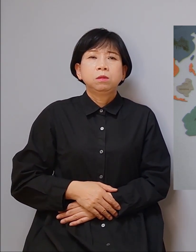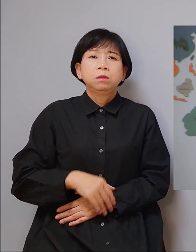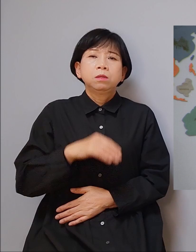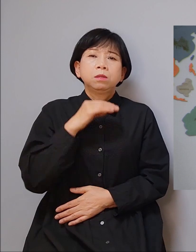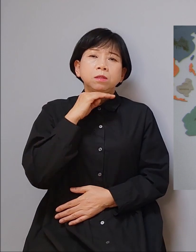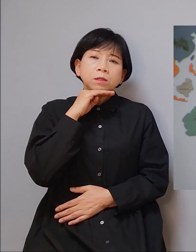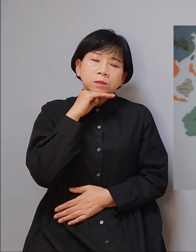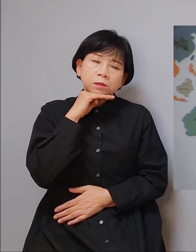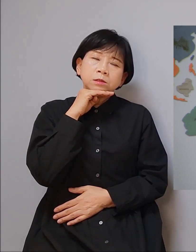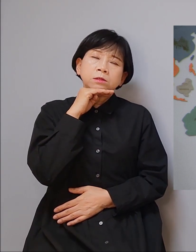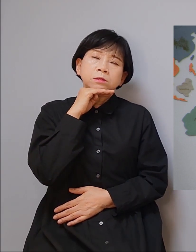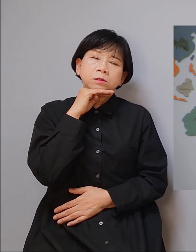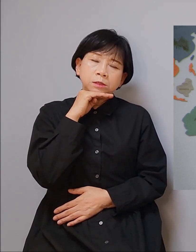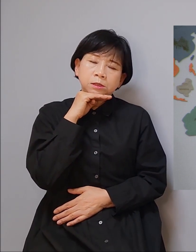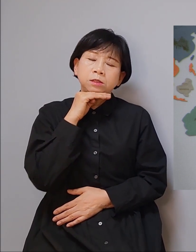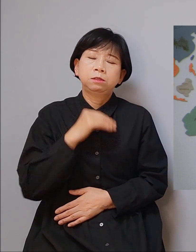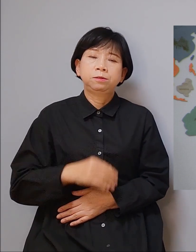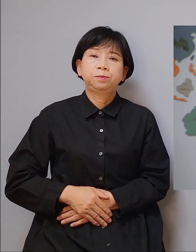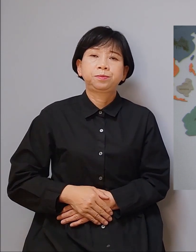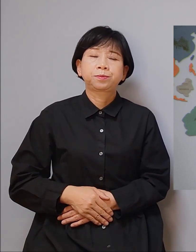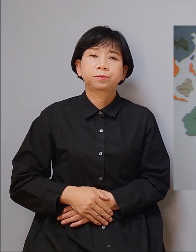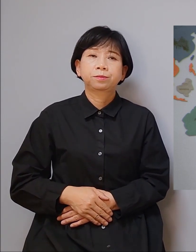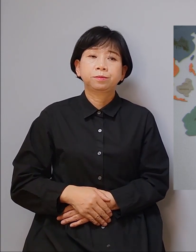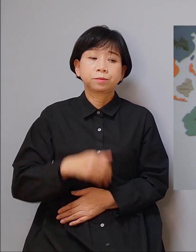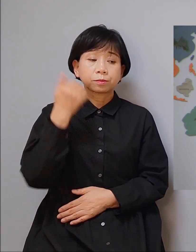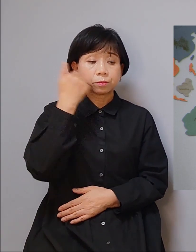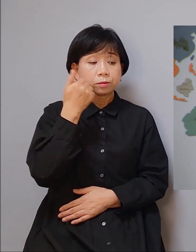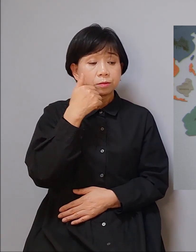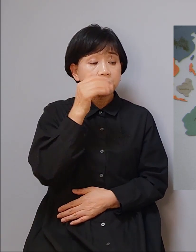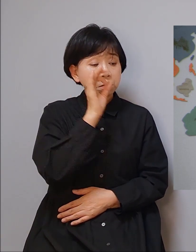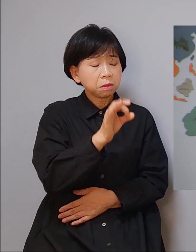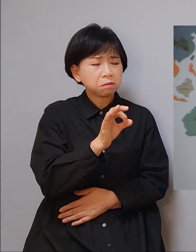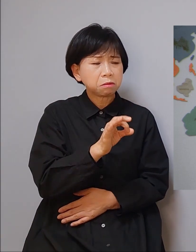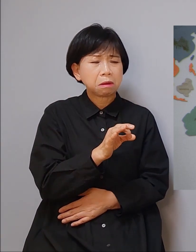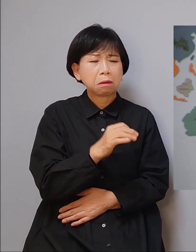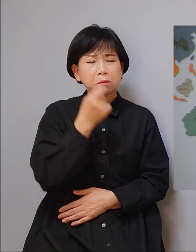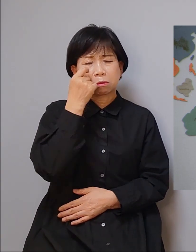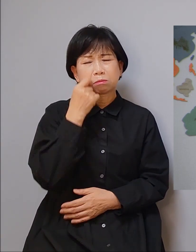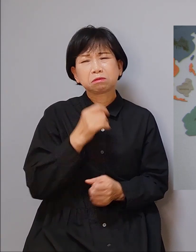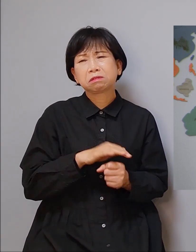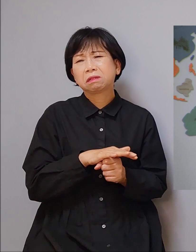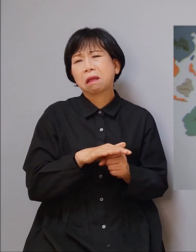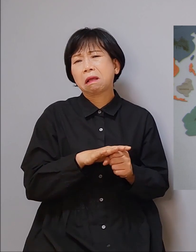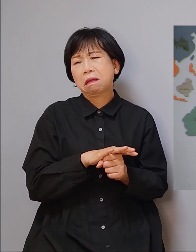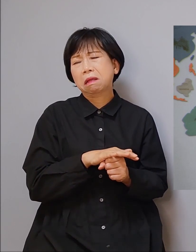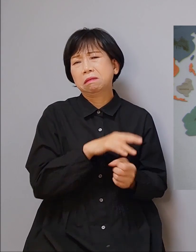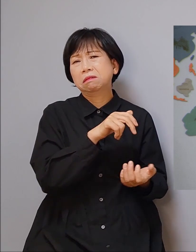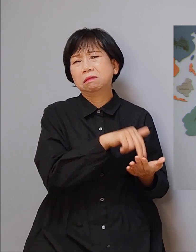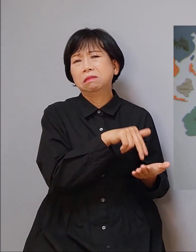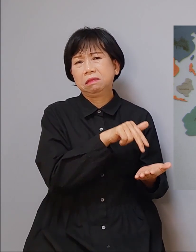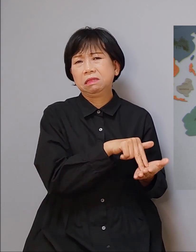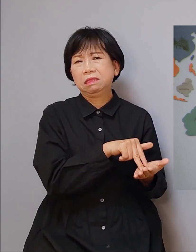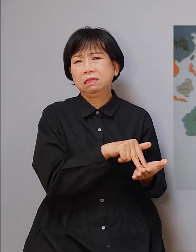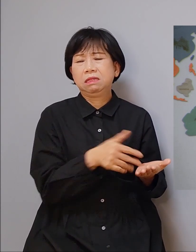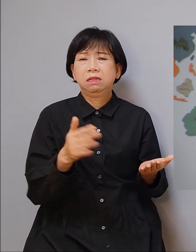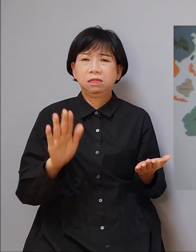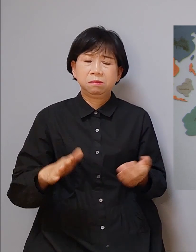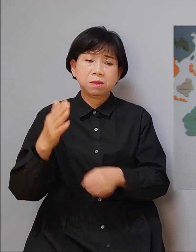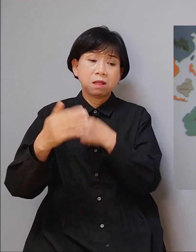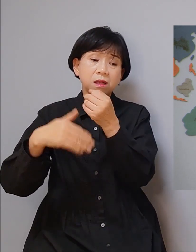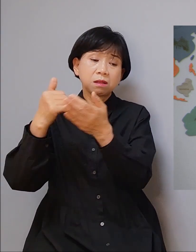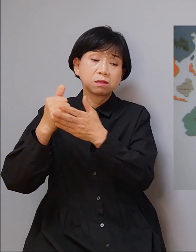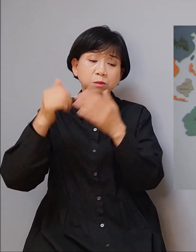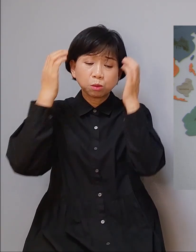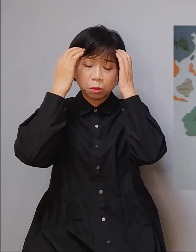겁니다. 누가 봐도 고통은 우리가 당하는 것처럼 보입니다. 누가 봐도 불쌍해 보여요. 하지만 하나님은 그 고통을